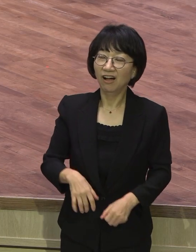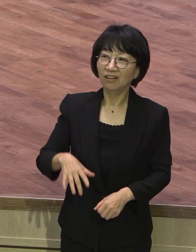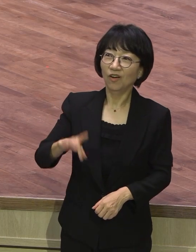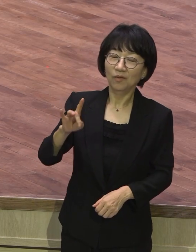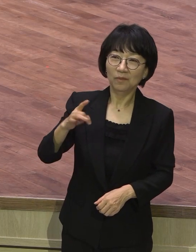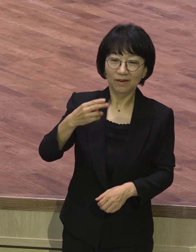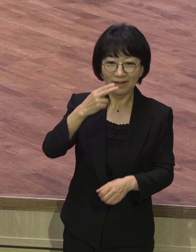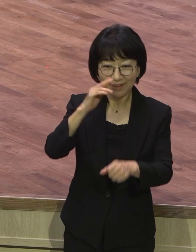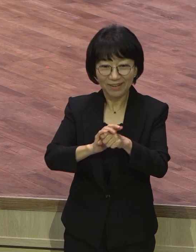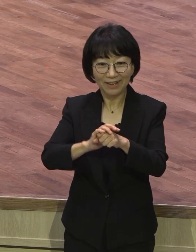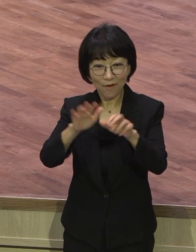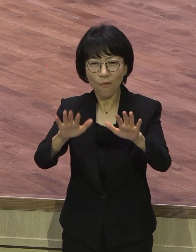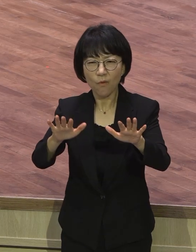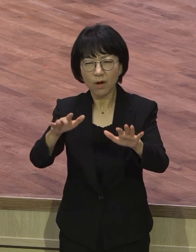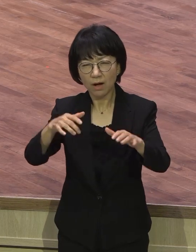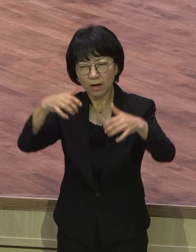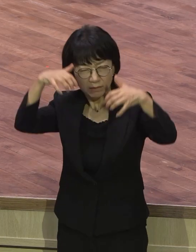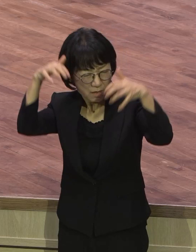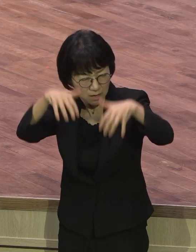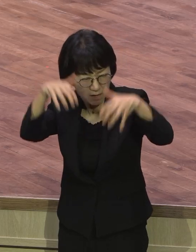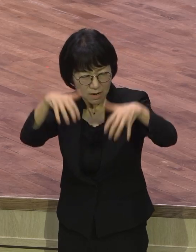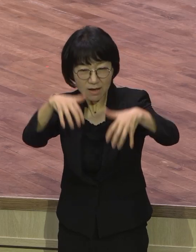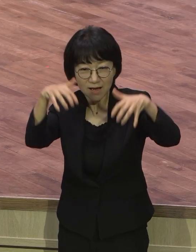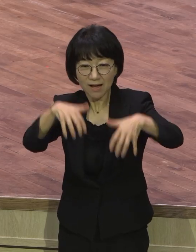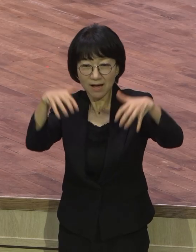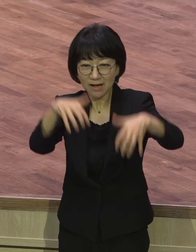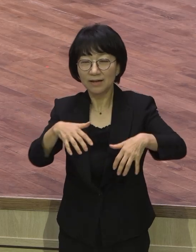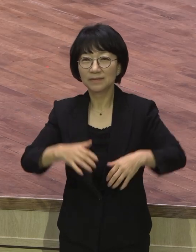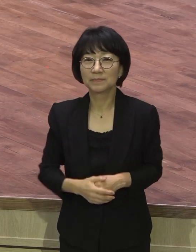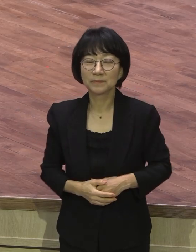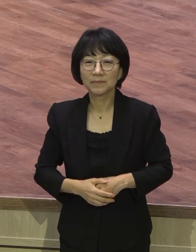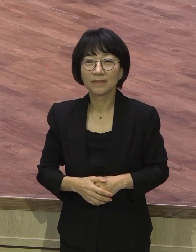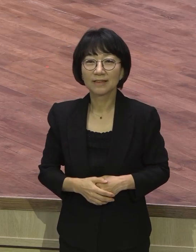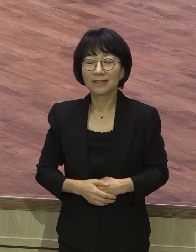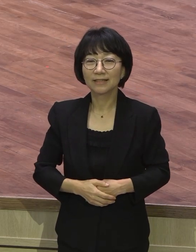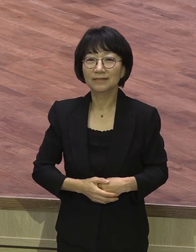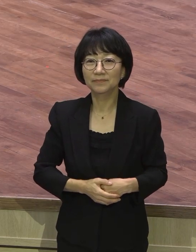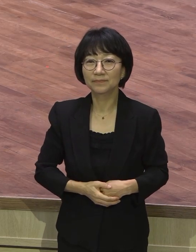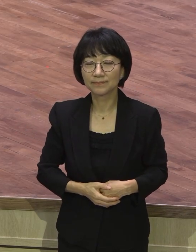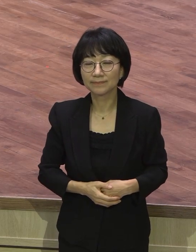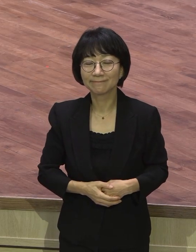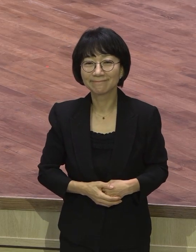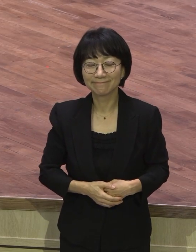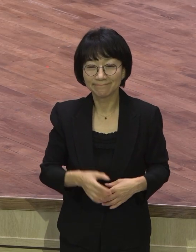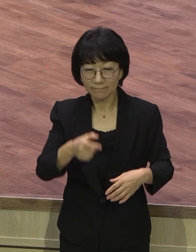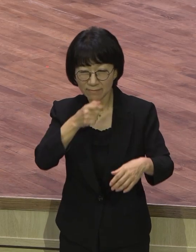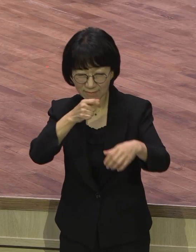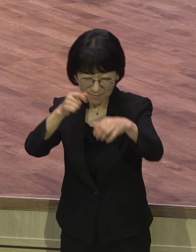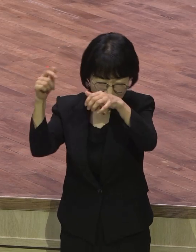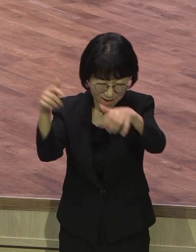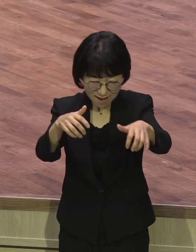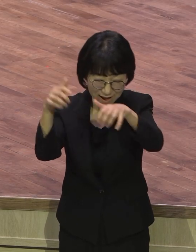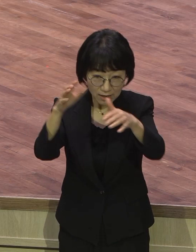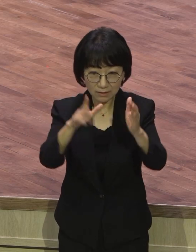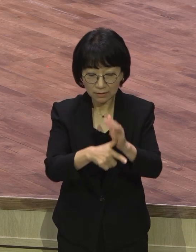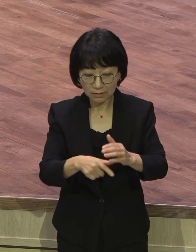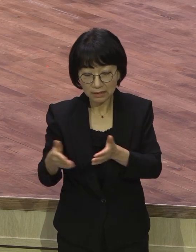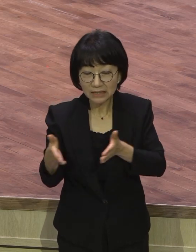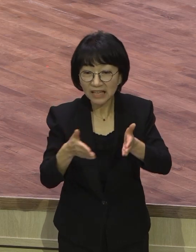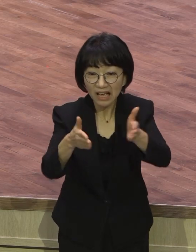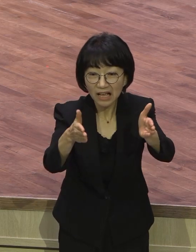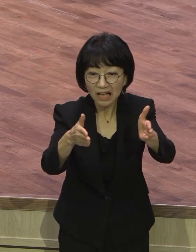처음 느끼는 이번 장마입니다. 폭우로 인해서 많은 도로가 지금